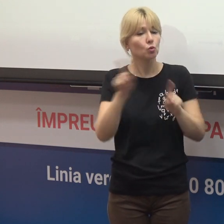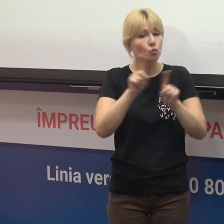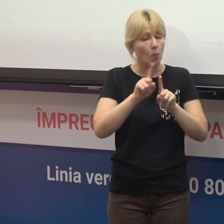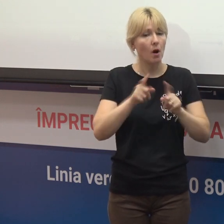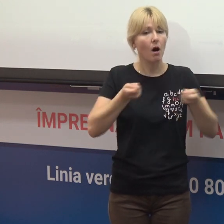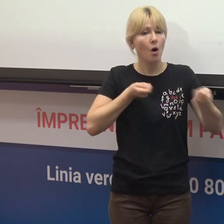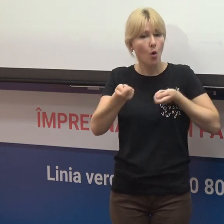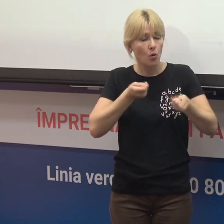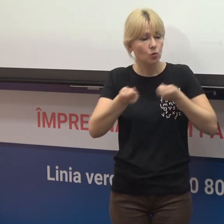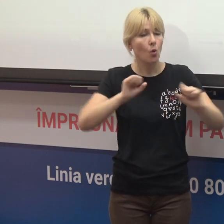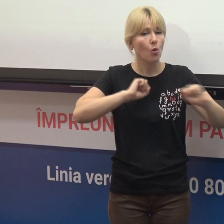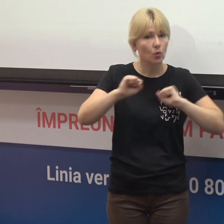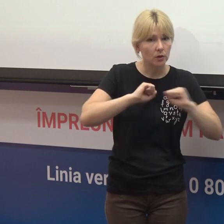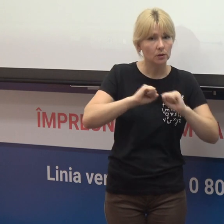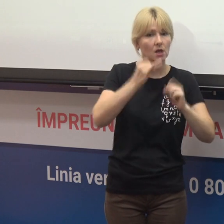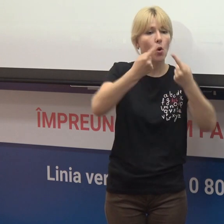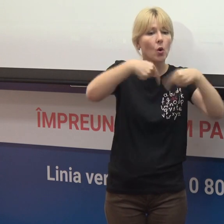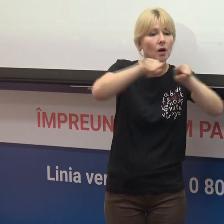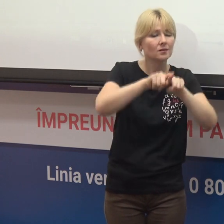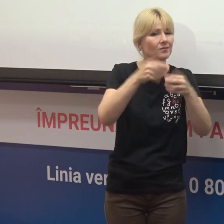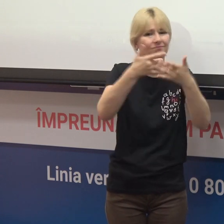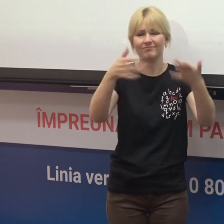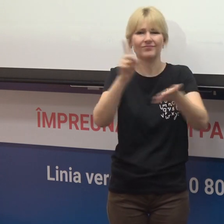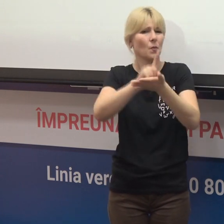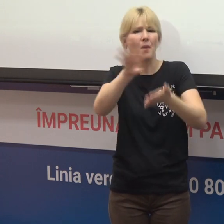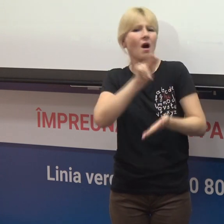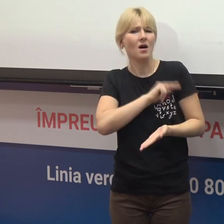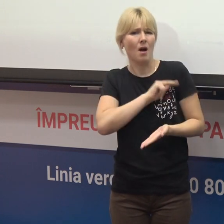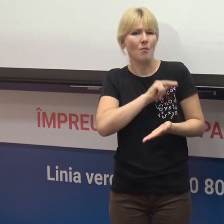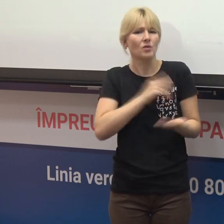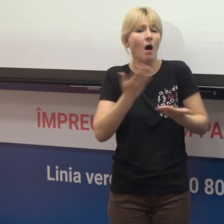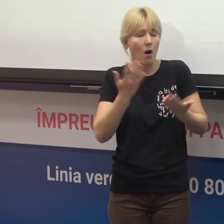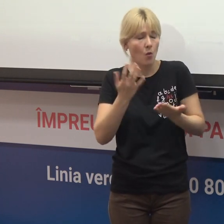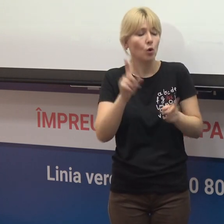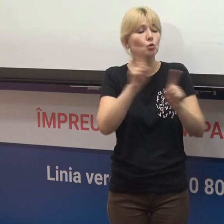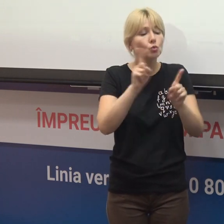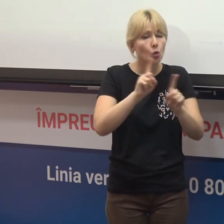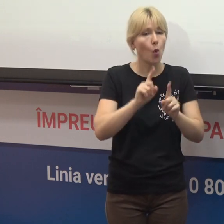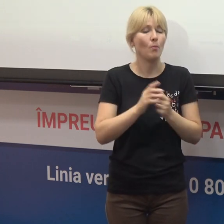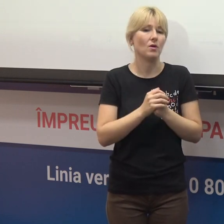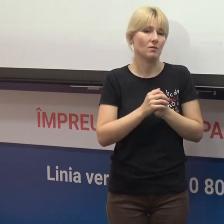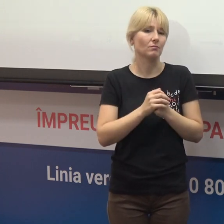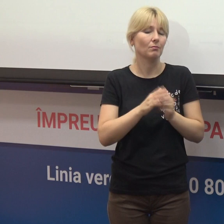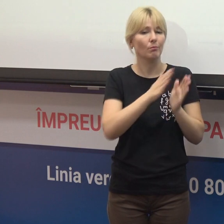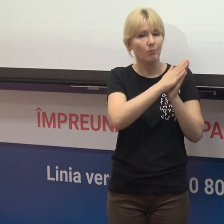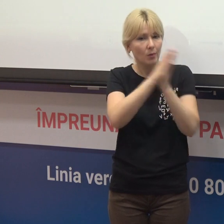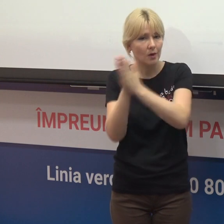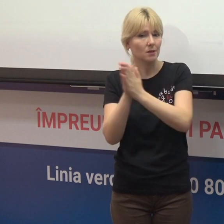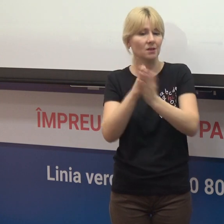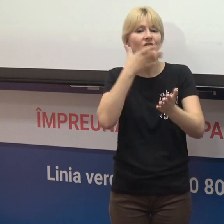conducătorilor, instituțiilor și organizațiilor, indiferent de forma de proprietate, pentru a fortifica sau a